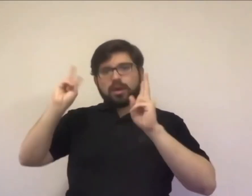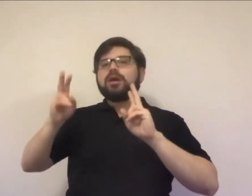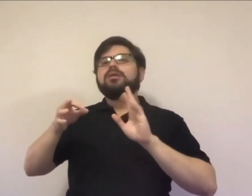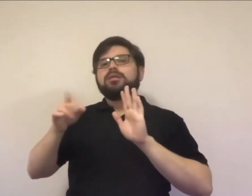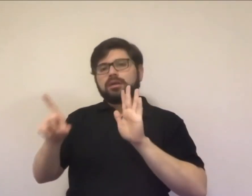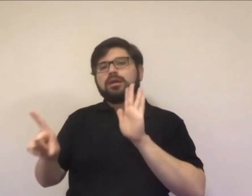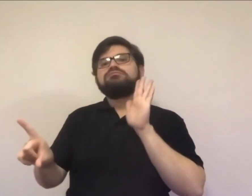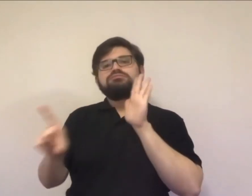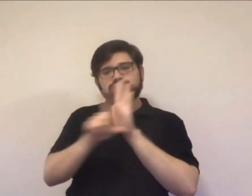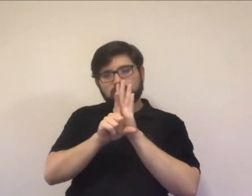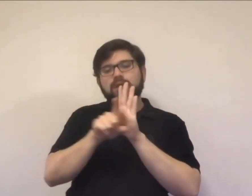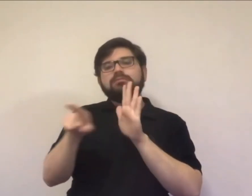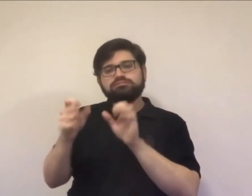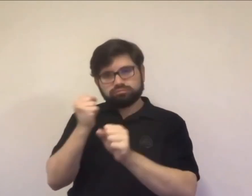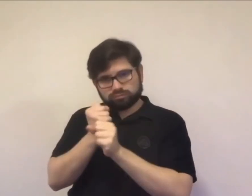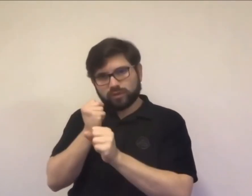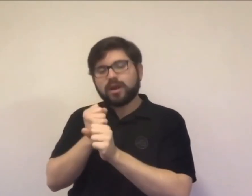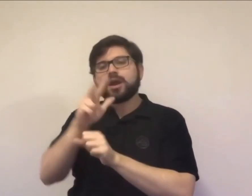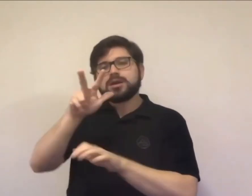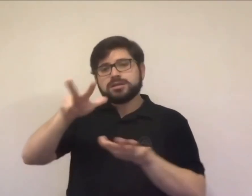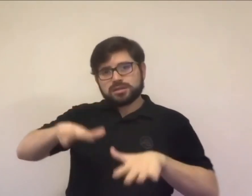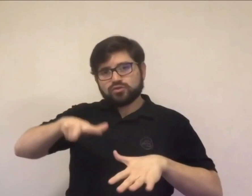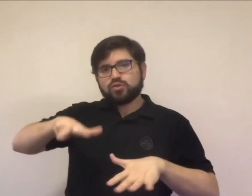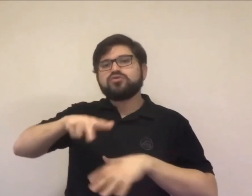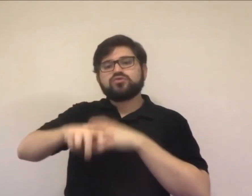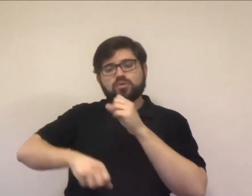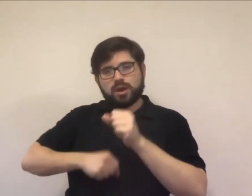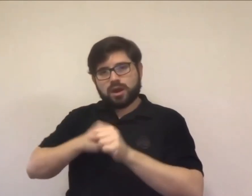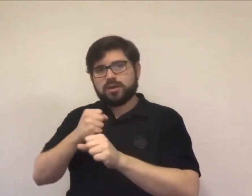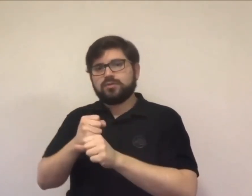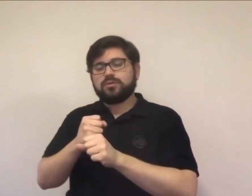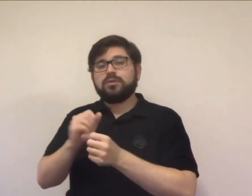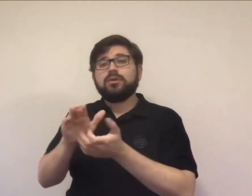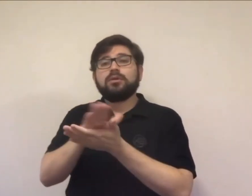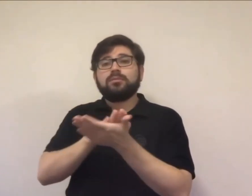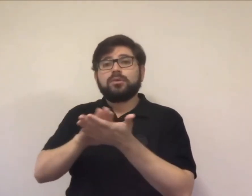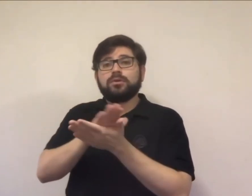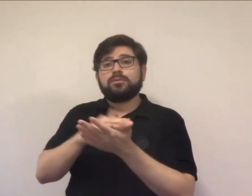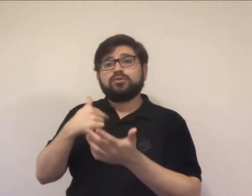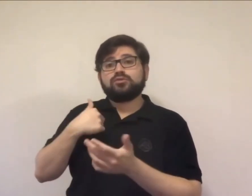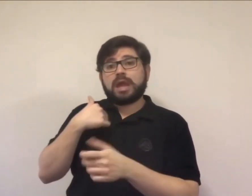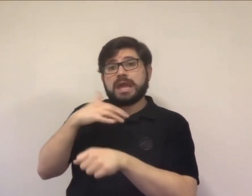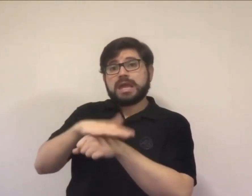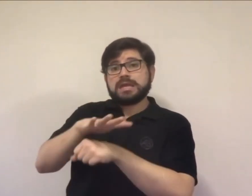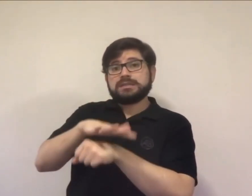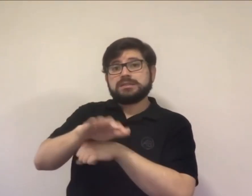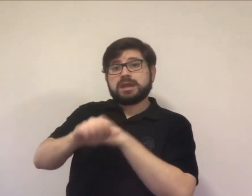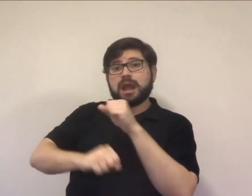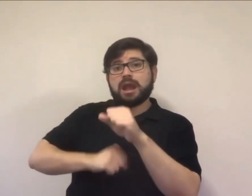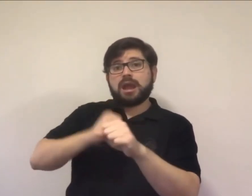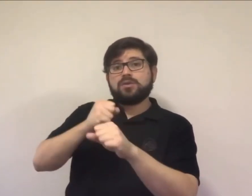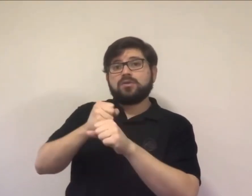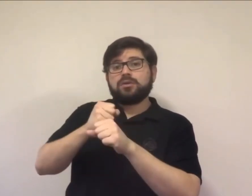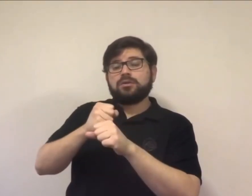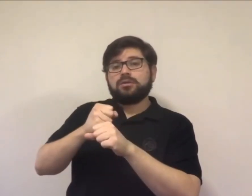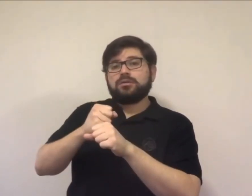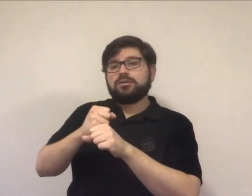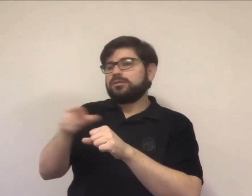años, la ley dice que puede comenzar a trabajar, por ejemplo. Ahora, ¿qué pasa si alguien que